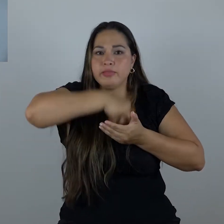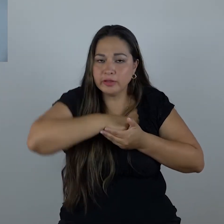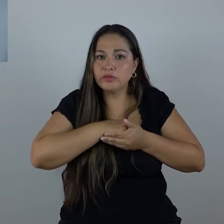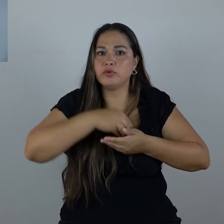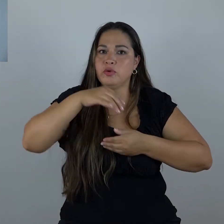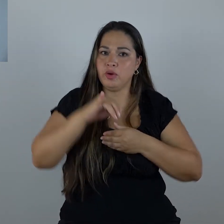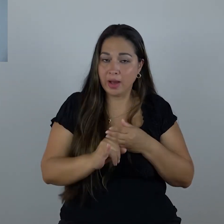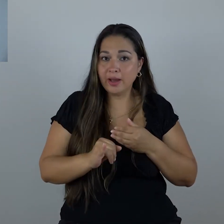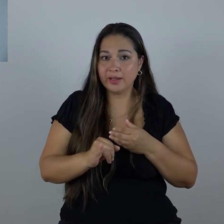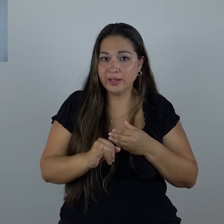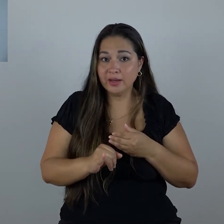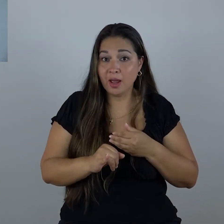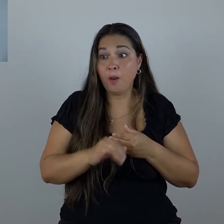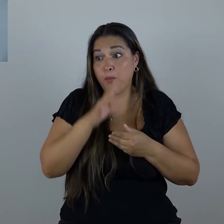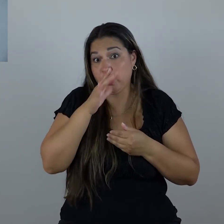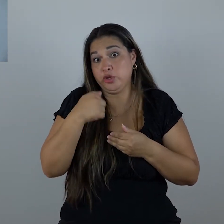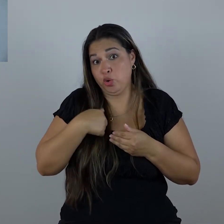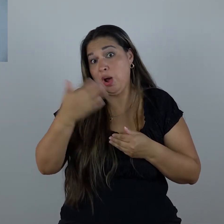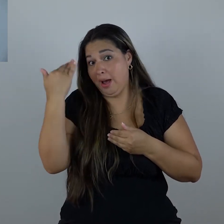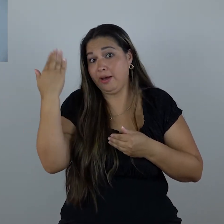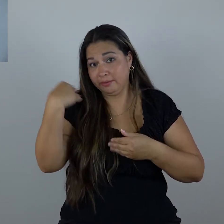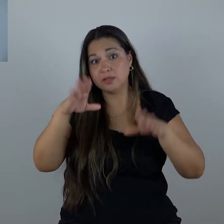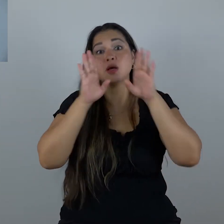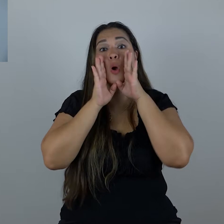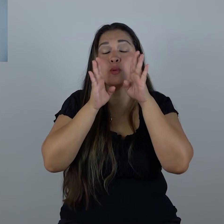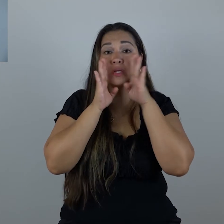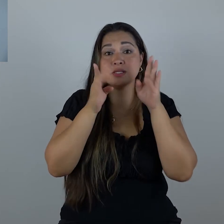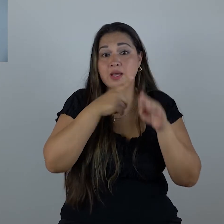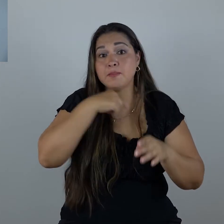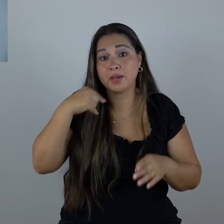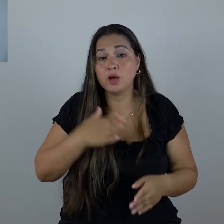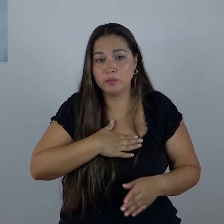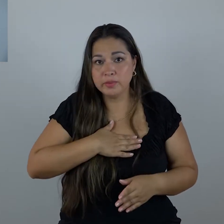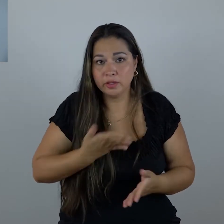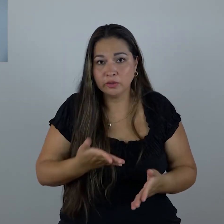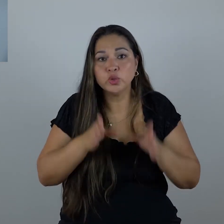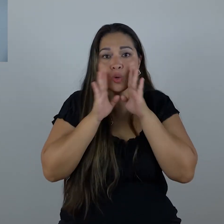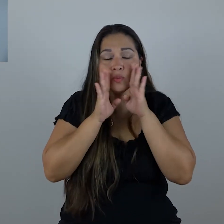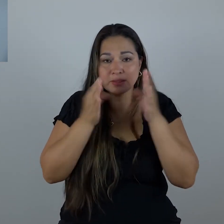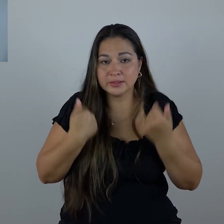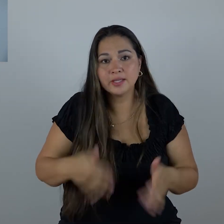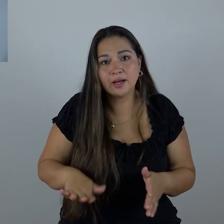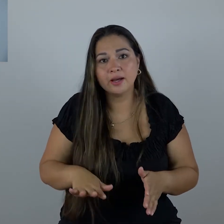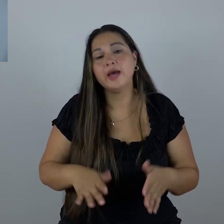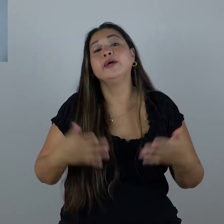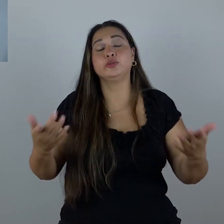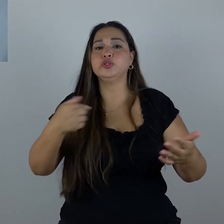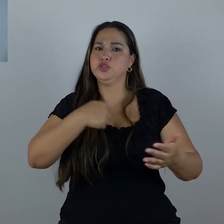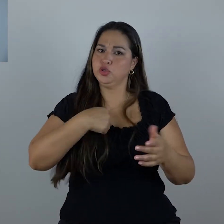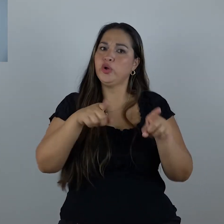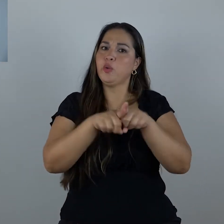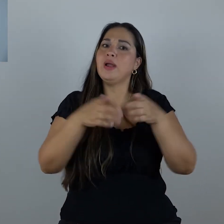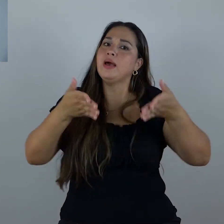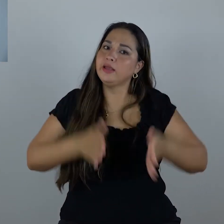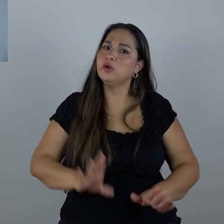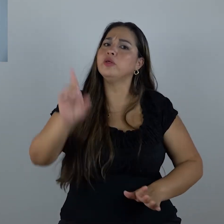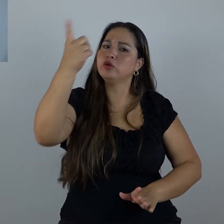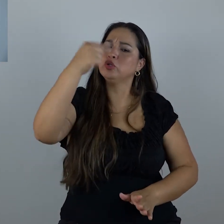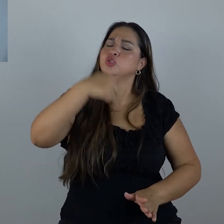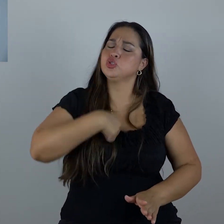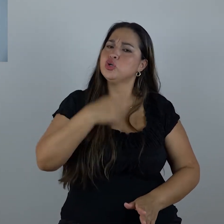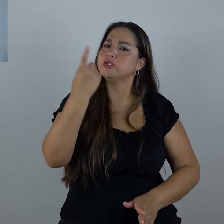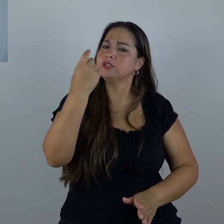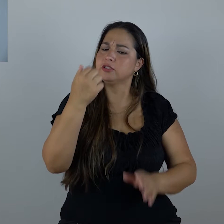ese arrepentimiento, de esa confesión pública de mis pecados, entonces por cuanto soy un hijo, yo debo ser